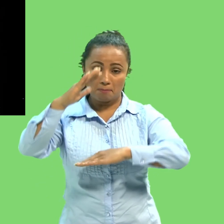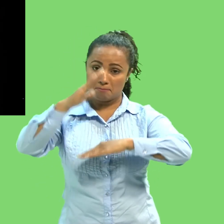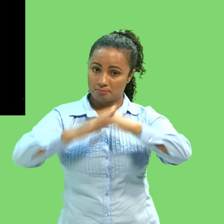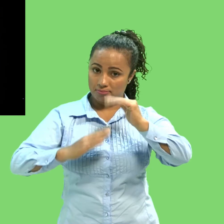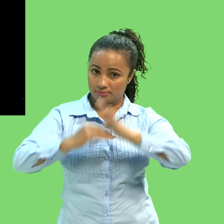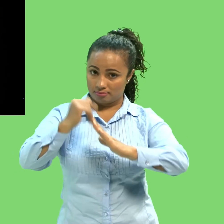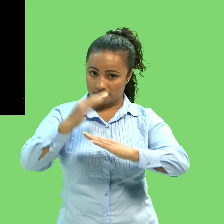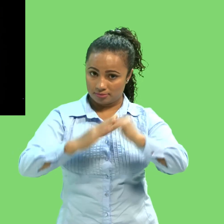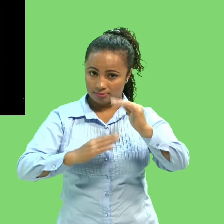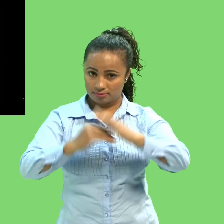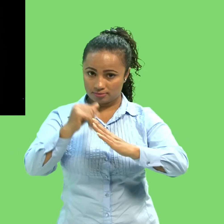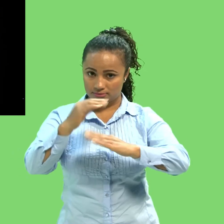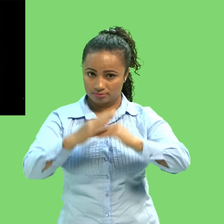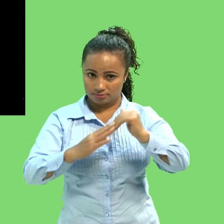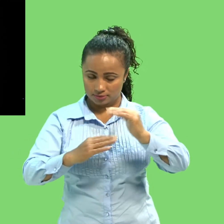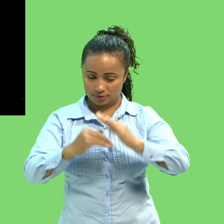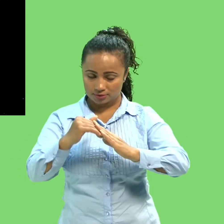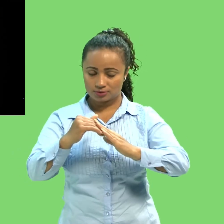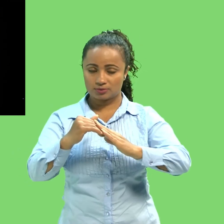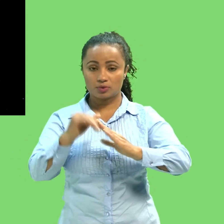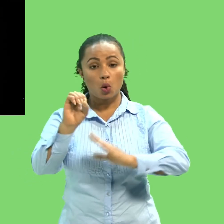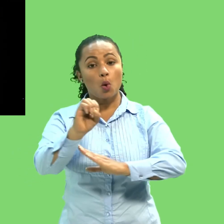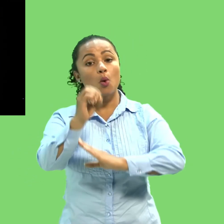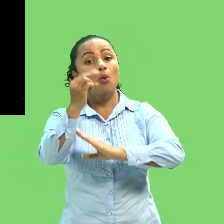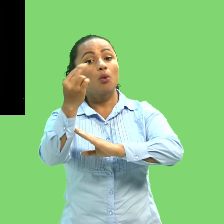ou até mesmo ao ensino.